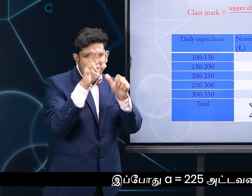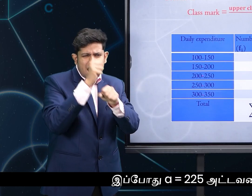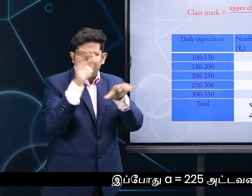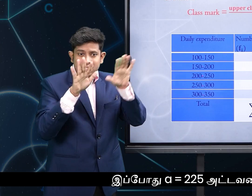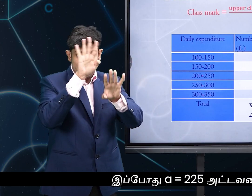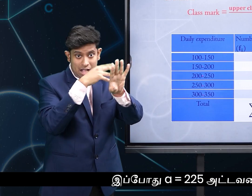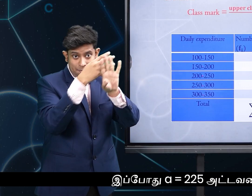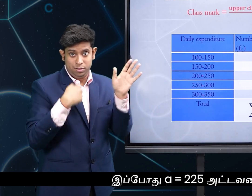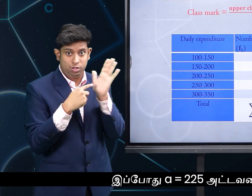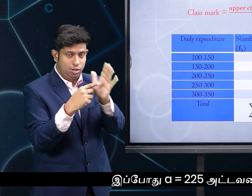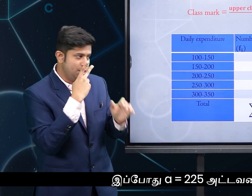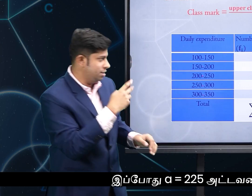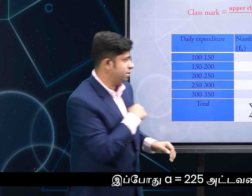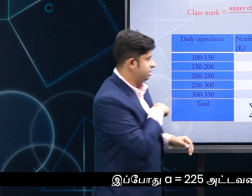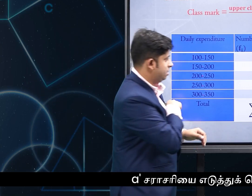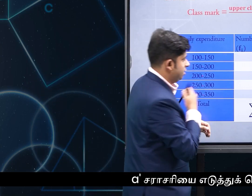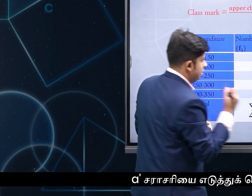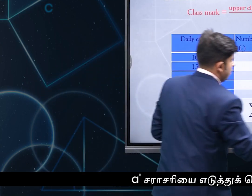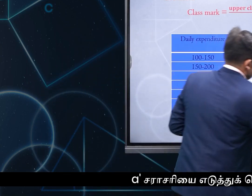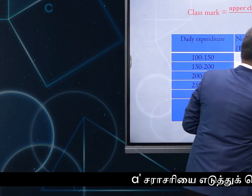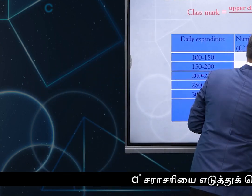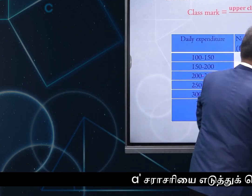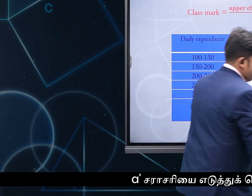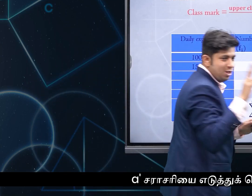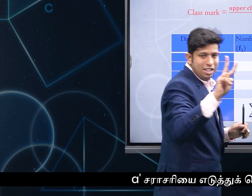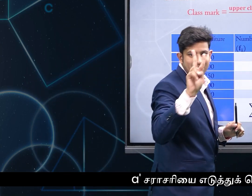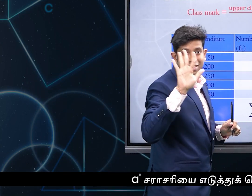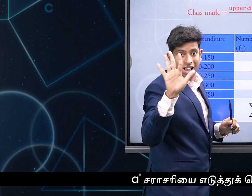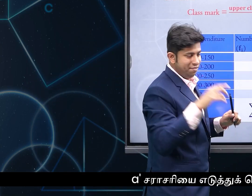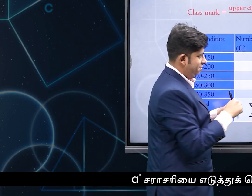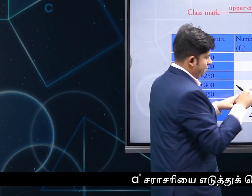225 அட்டவணையில் இருந்து a சராசரியை எடுத்துக்கொள்ளுங்கள்.